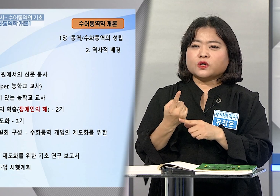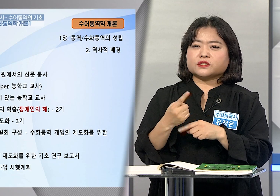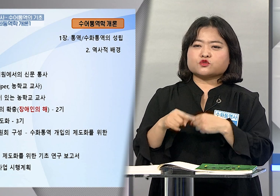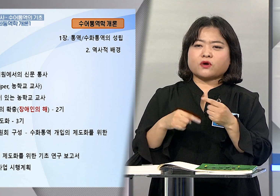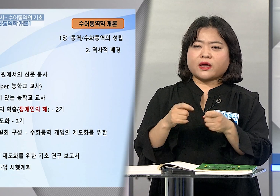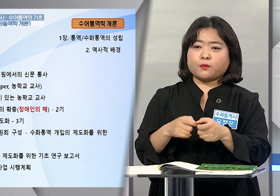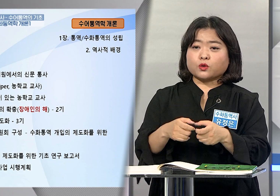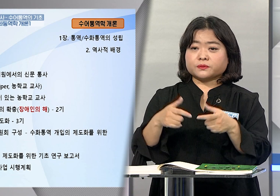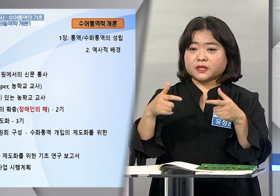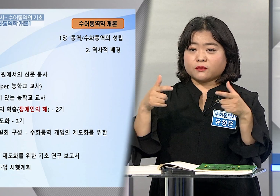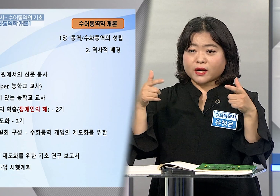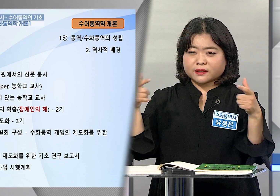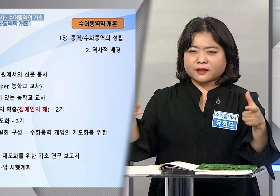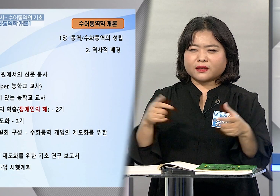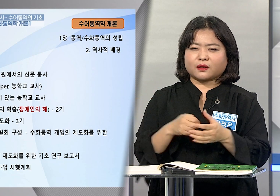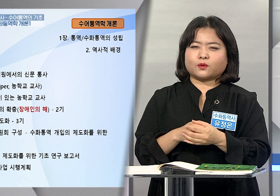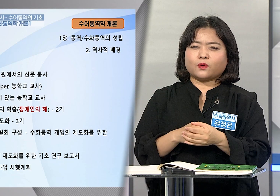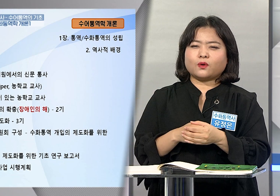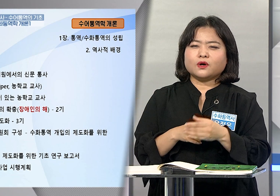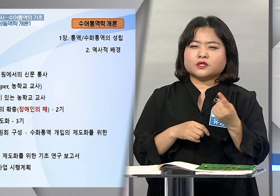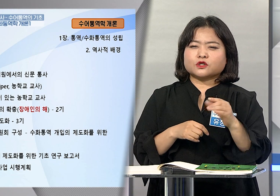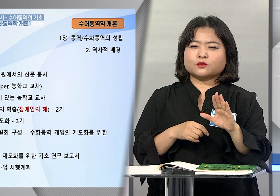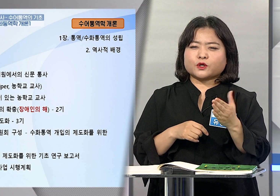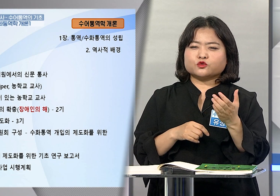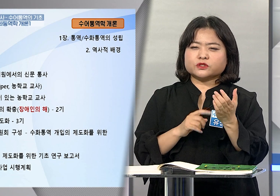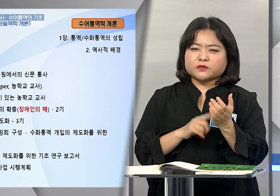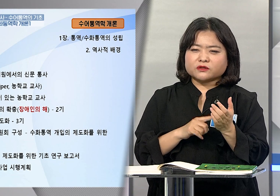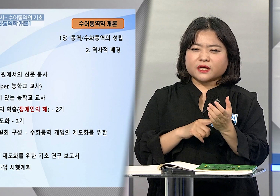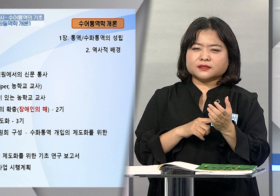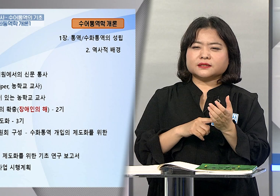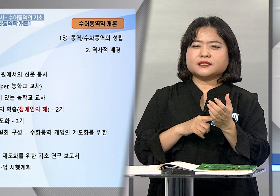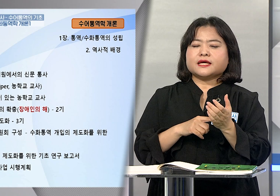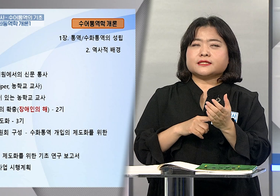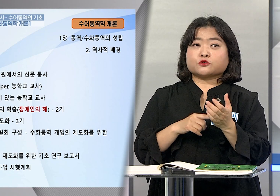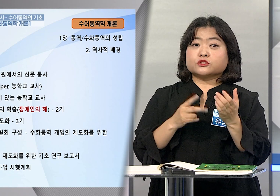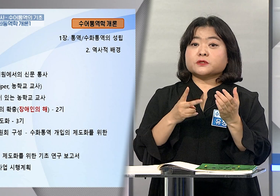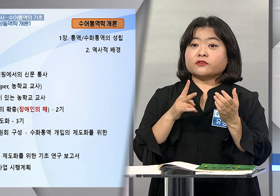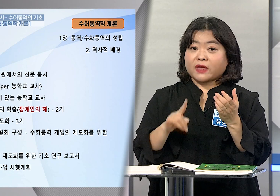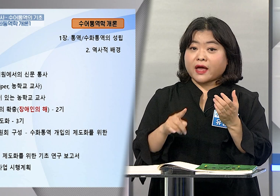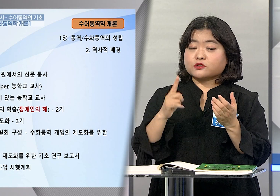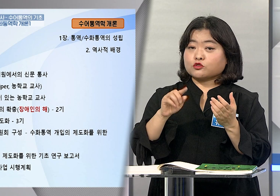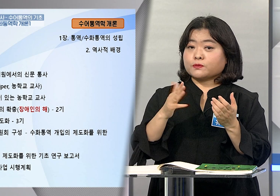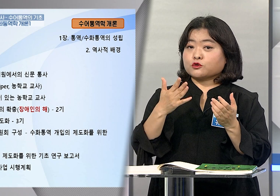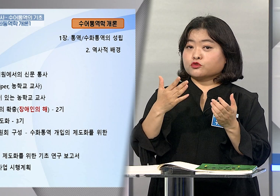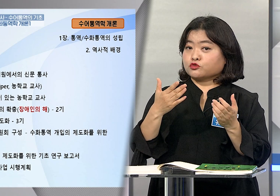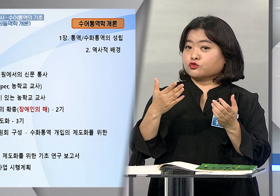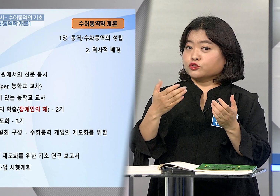계기로 이제 수화의 보급이 확대되게 됐고 1990년대